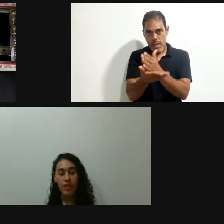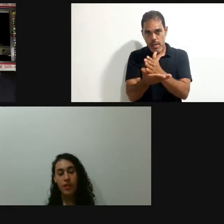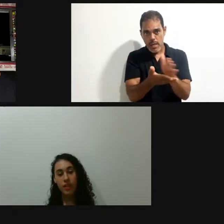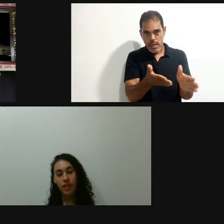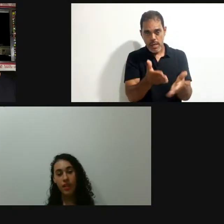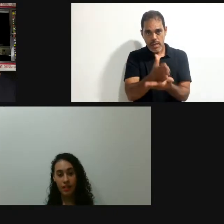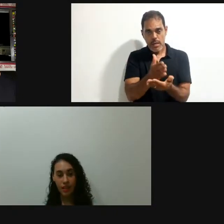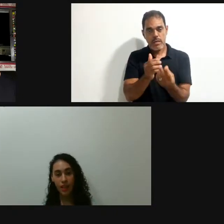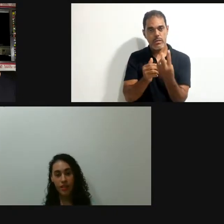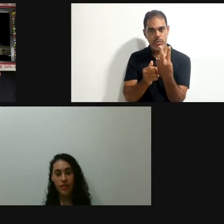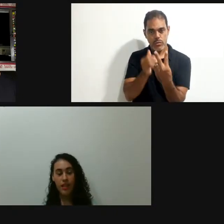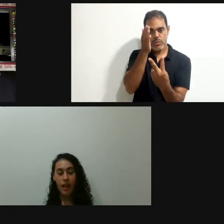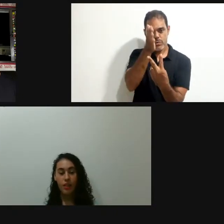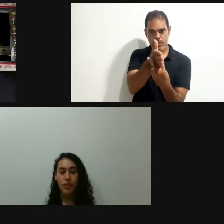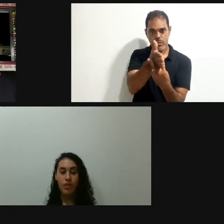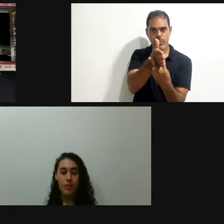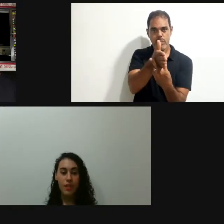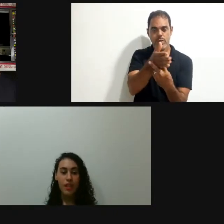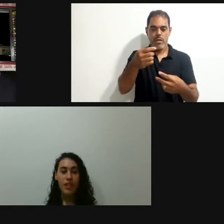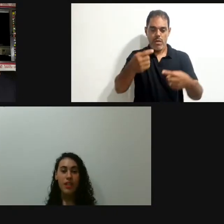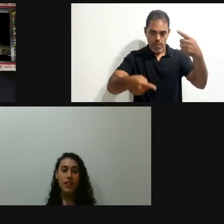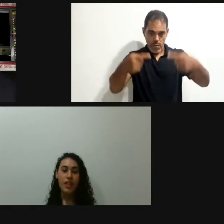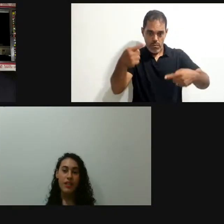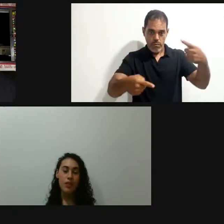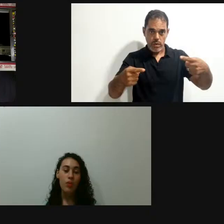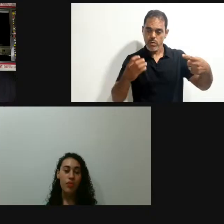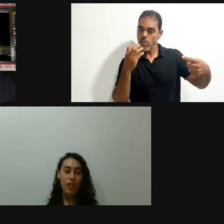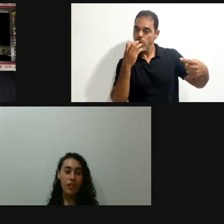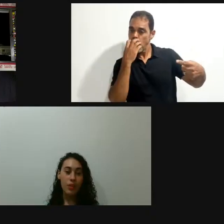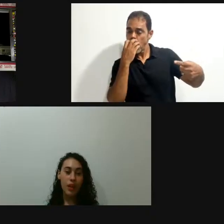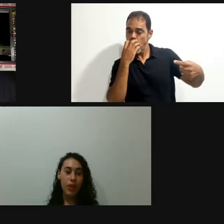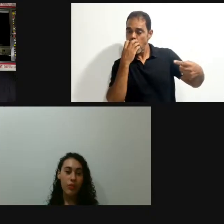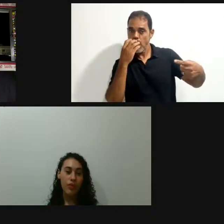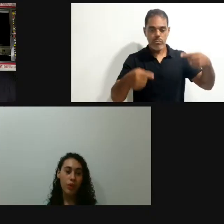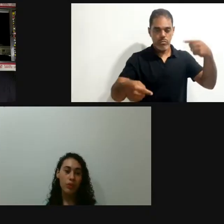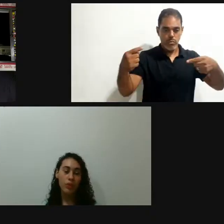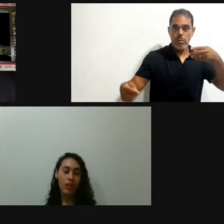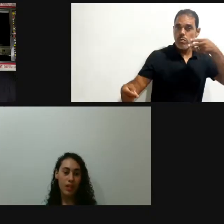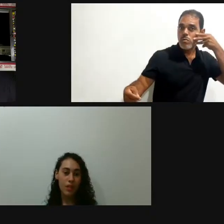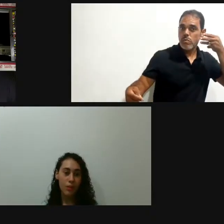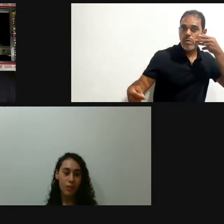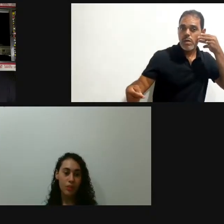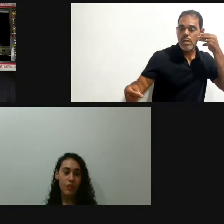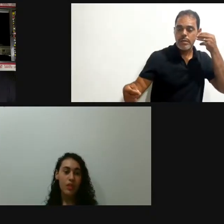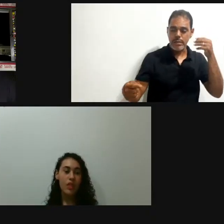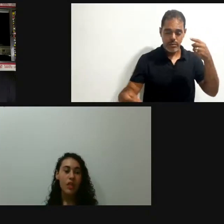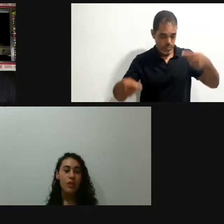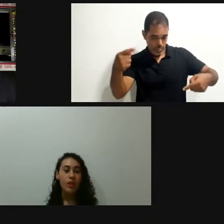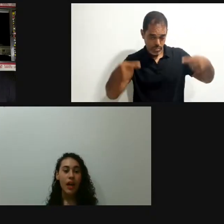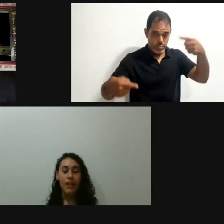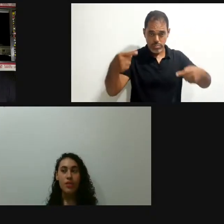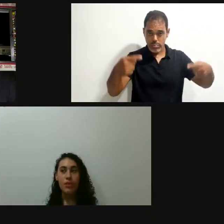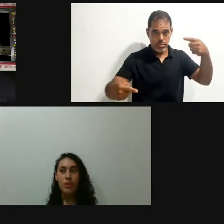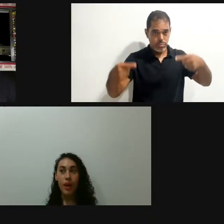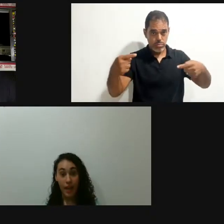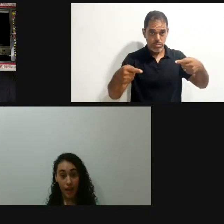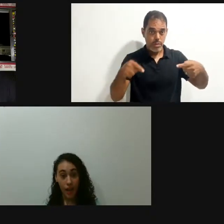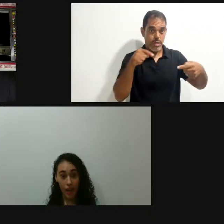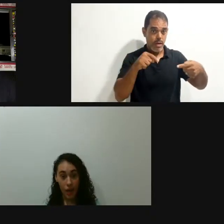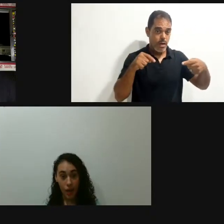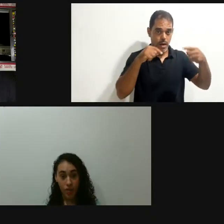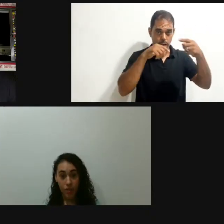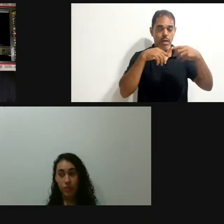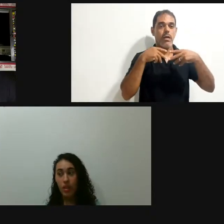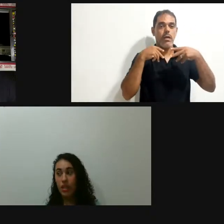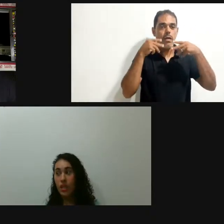teve entre cães e gatos. E nesse conflito, ela conviveu com tudo aquilo. No caso, ela